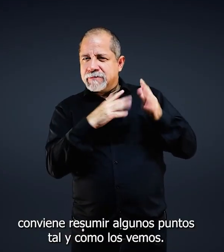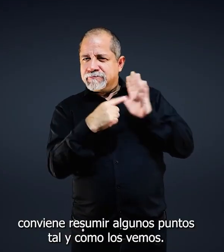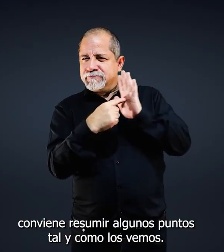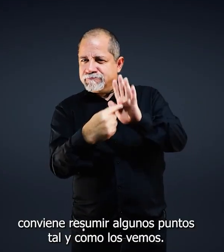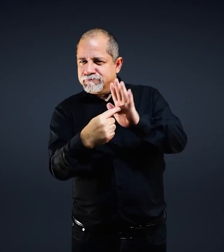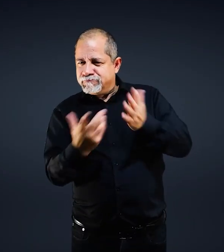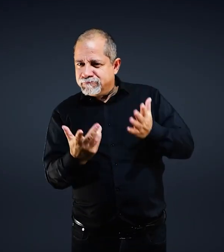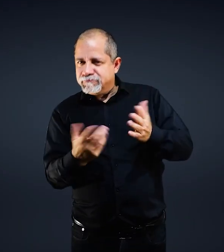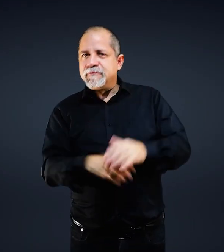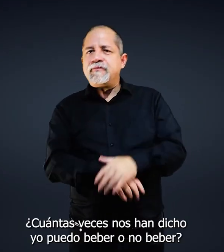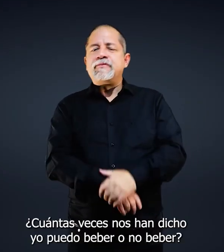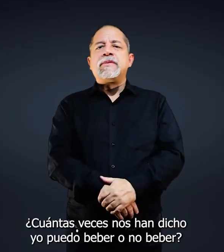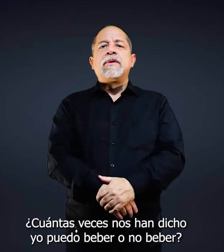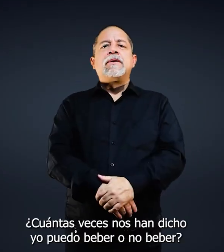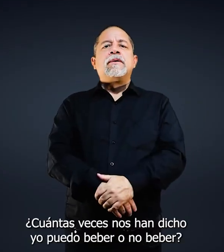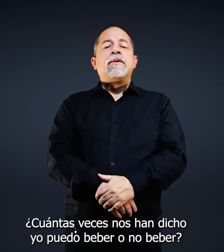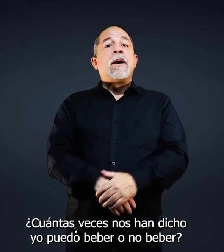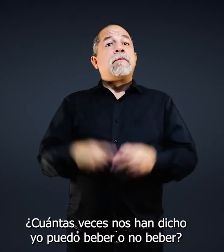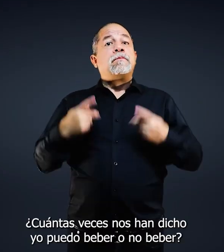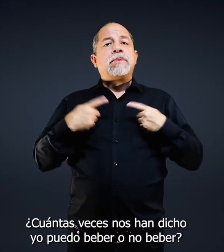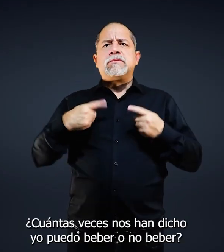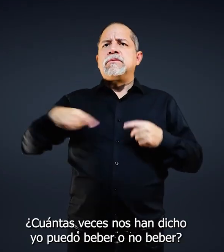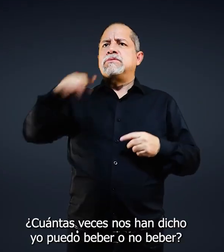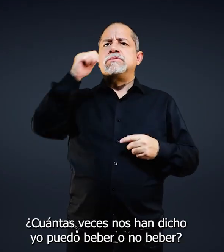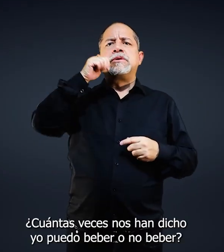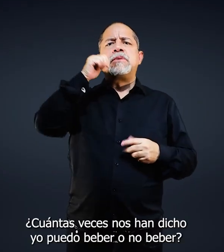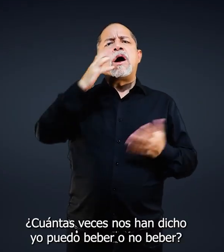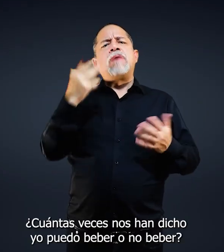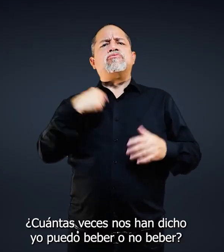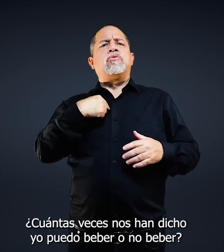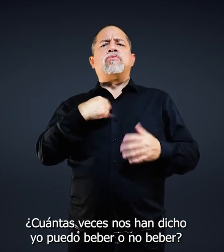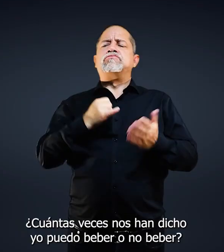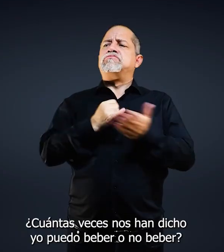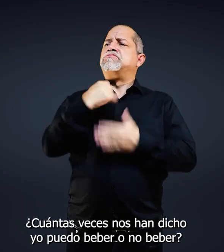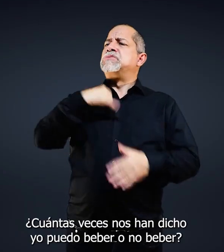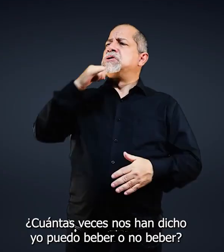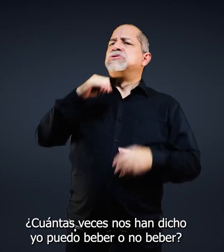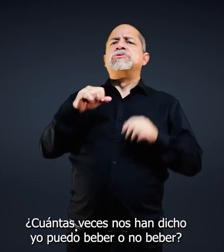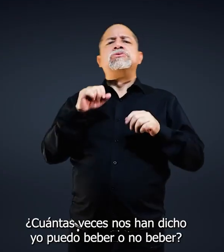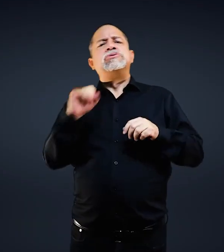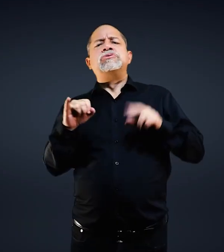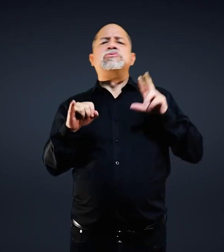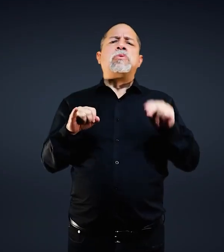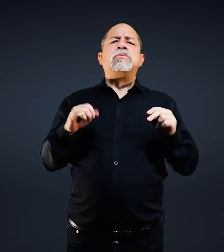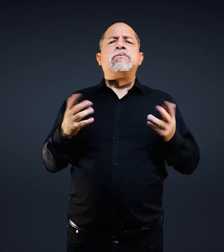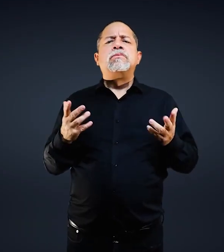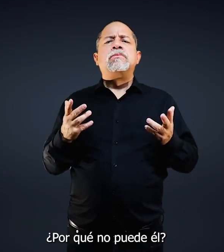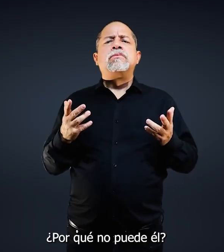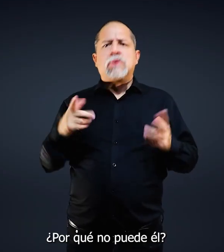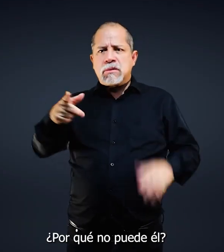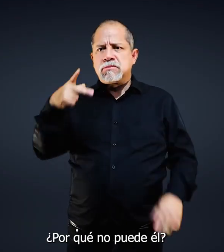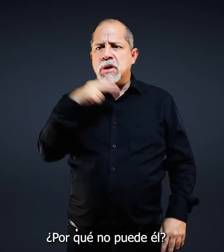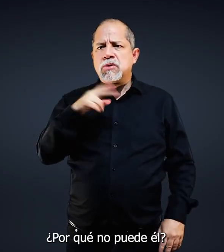vemos. ¿Cuántas veces nos han dicho, yo puedo beber o no beber? ¿Por qué no puede